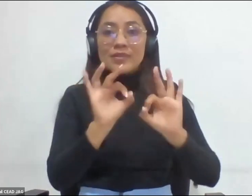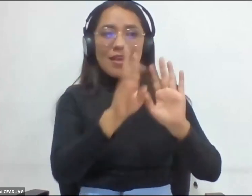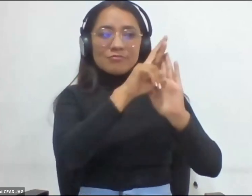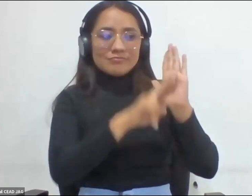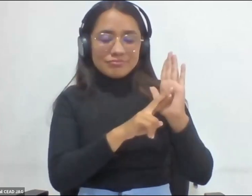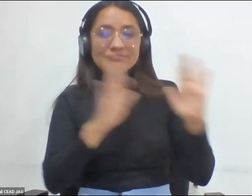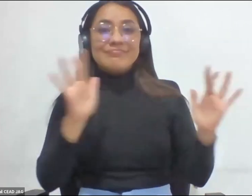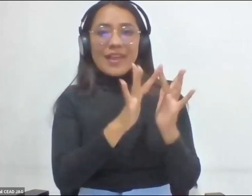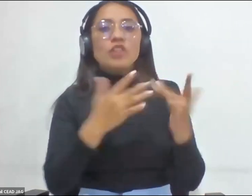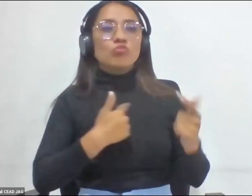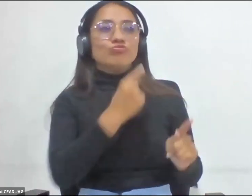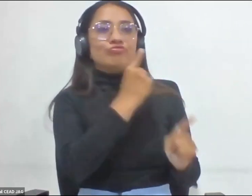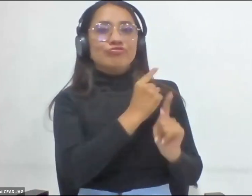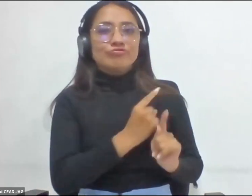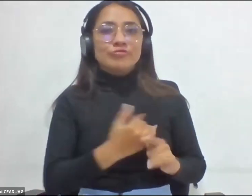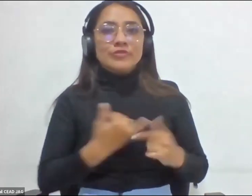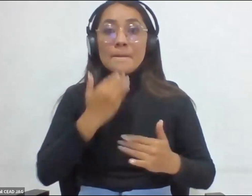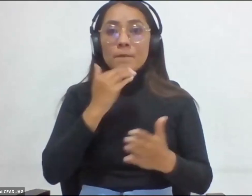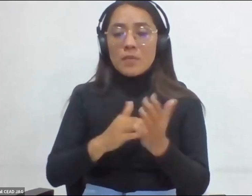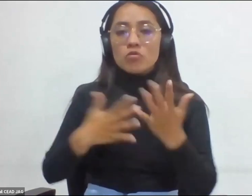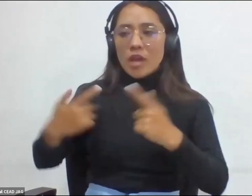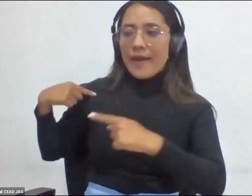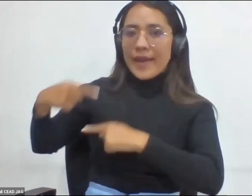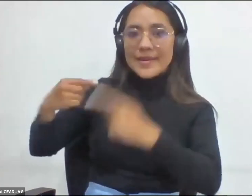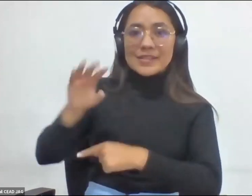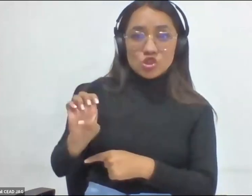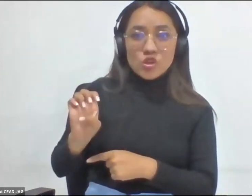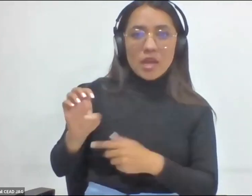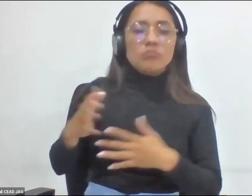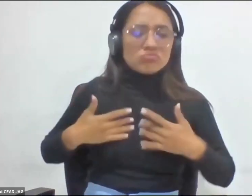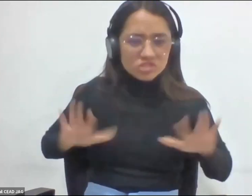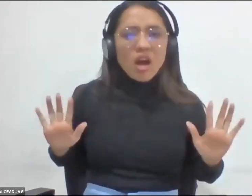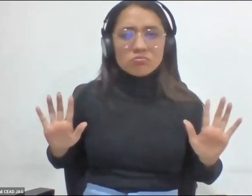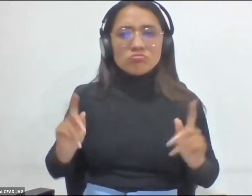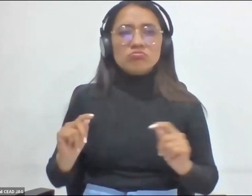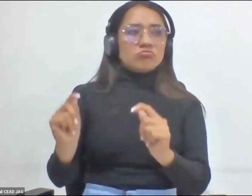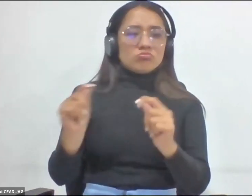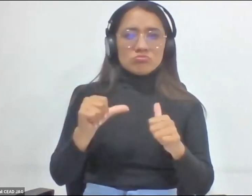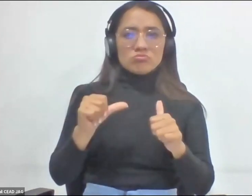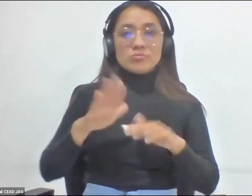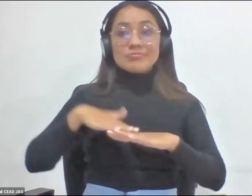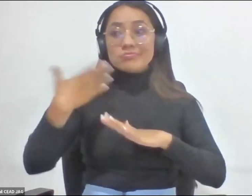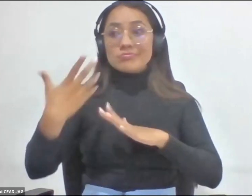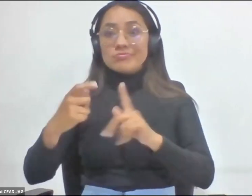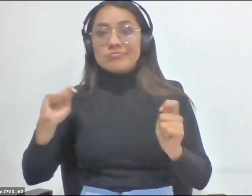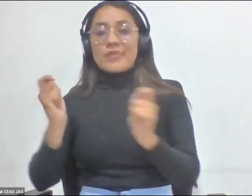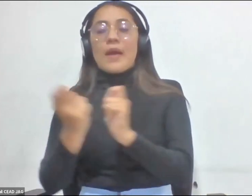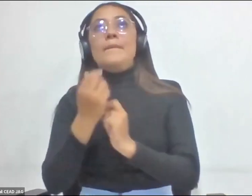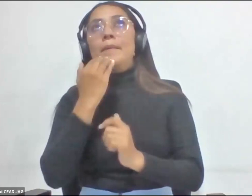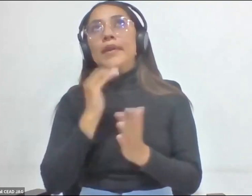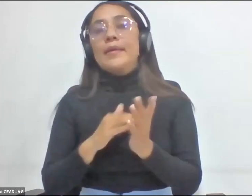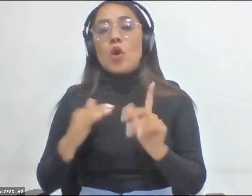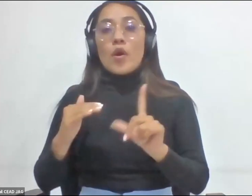si ya son beneficiarios del programa generación e y han cambiado su estrato socioeconómico